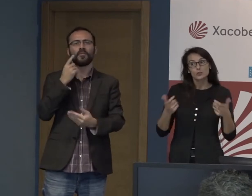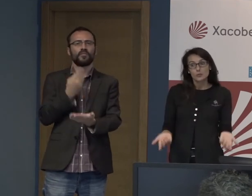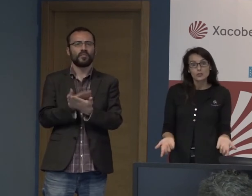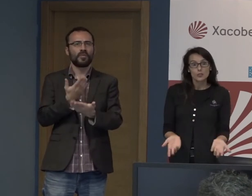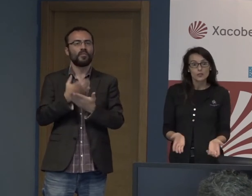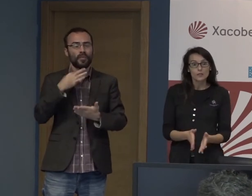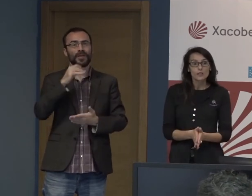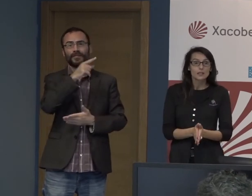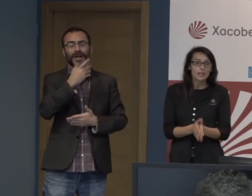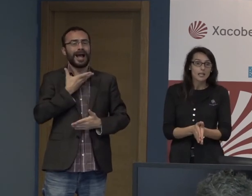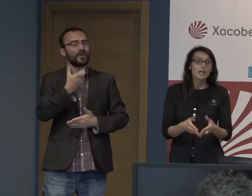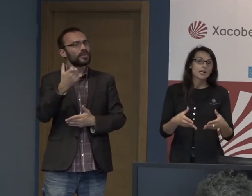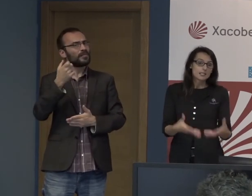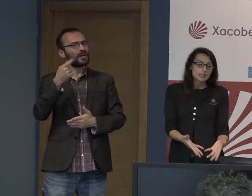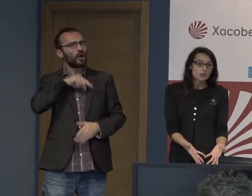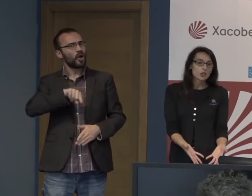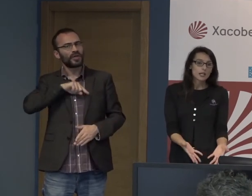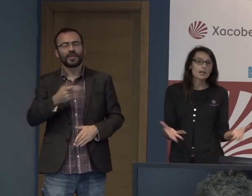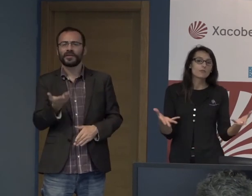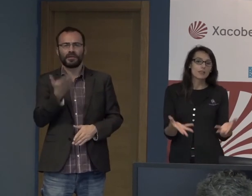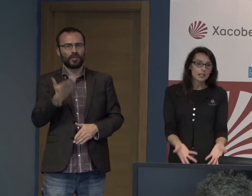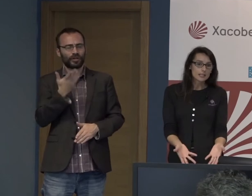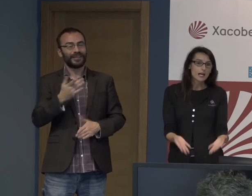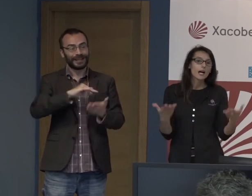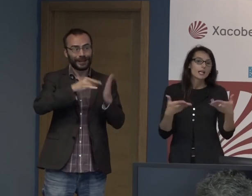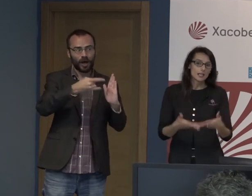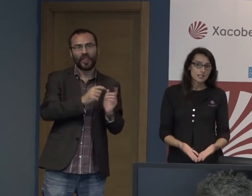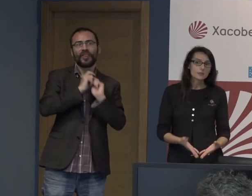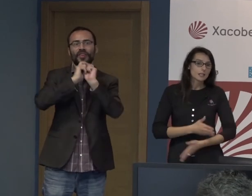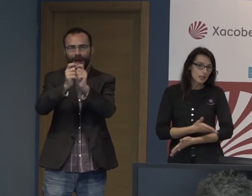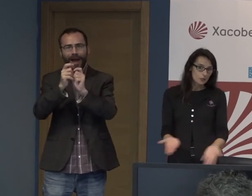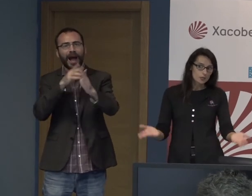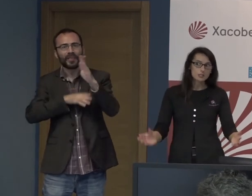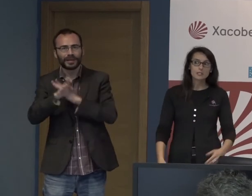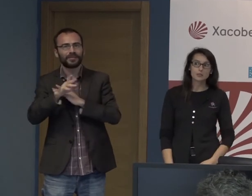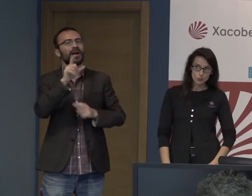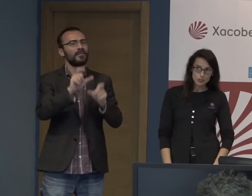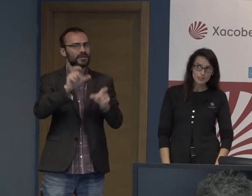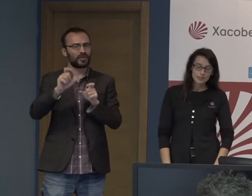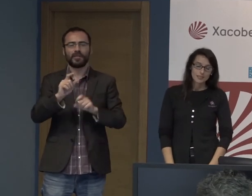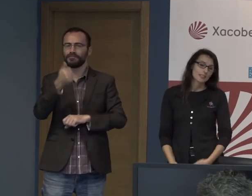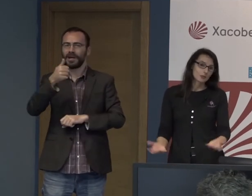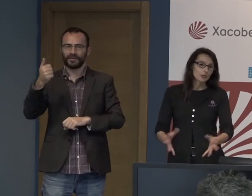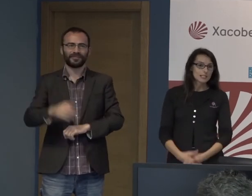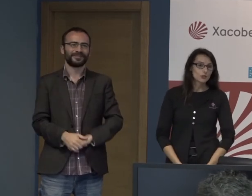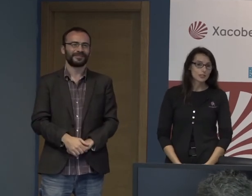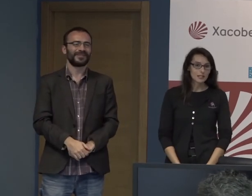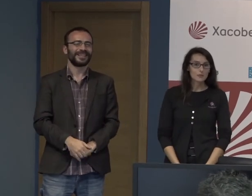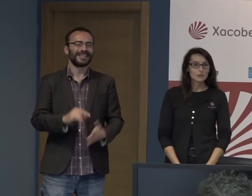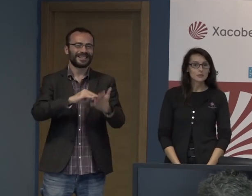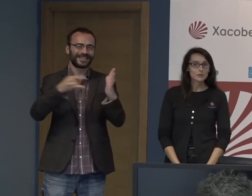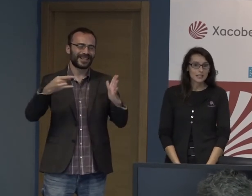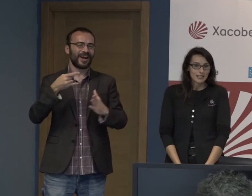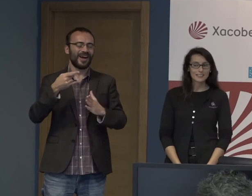los ayuntamientos se conciencien de que esta tecnología facilita la accesibilidad a muchísimas más cosas. Y bueno, es la tecnología